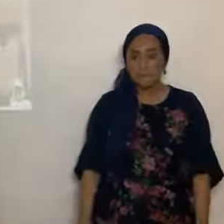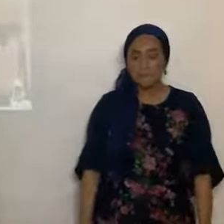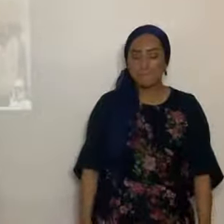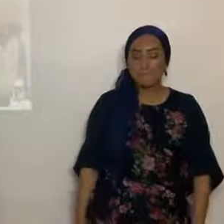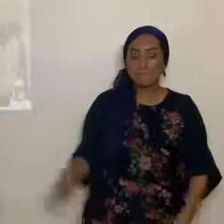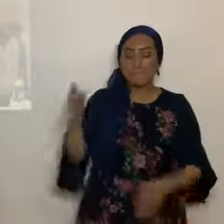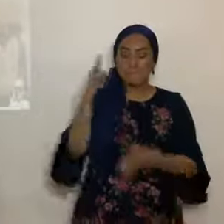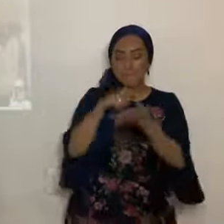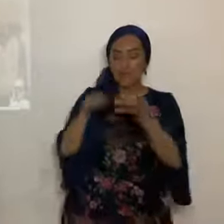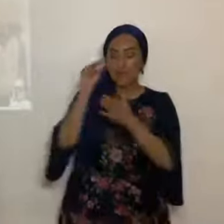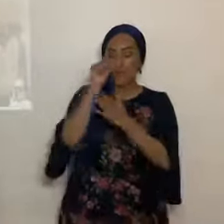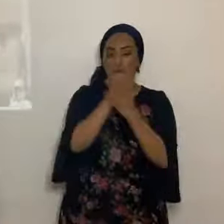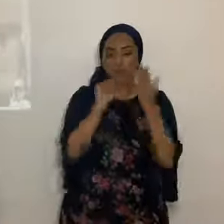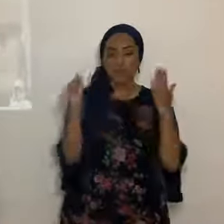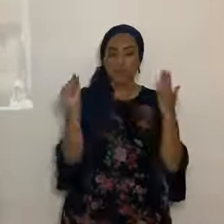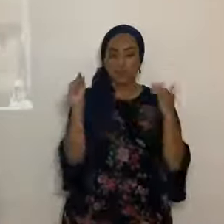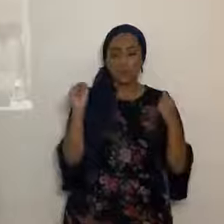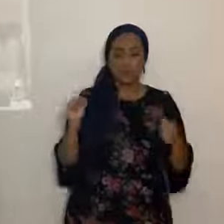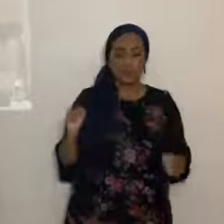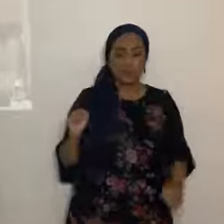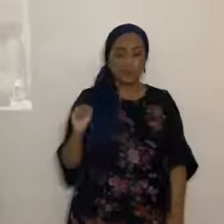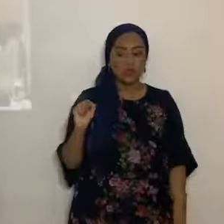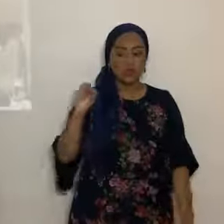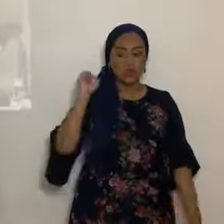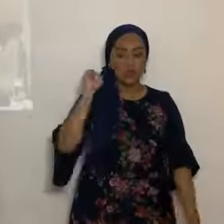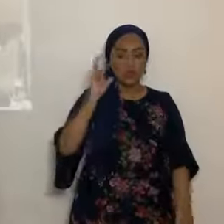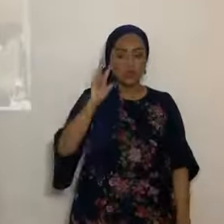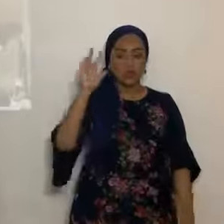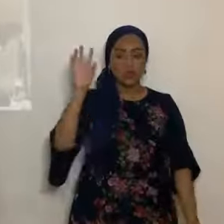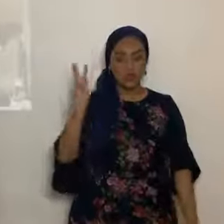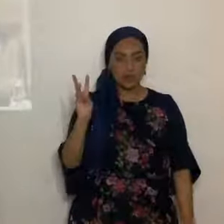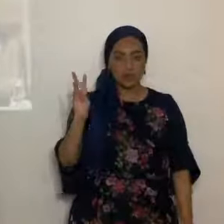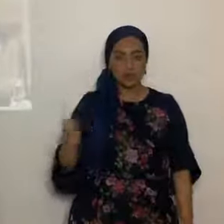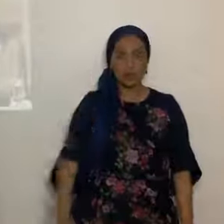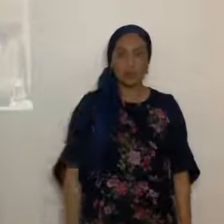vamos a buscar el verso 36.